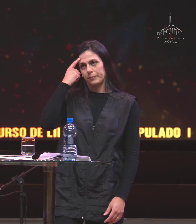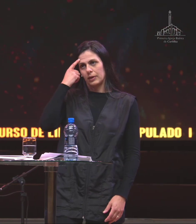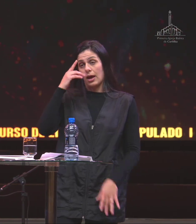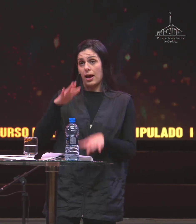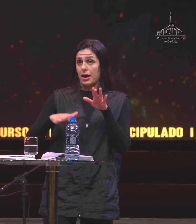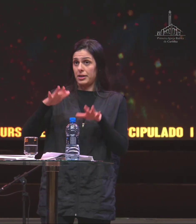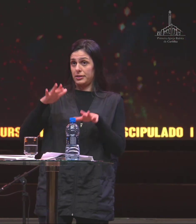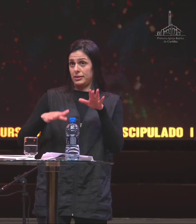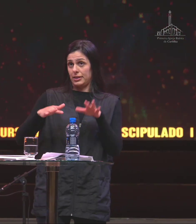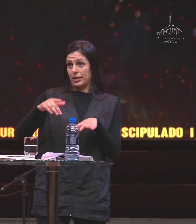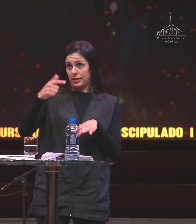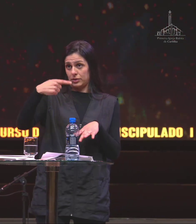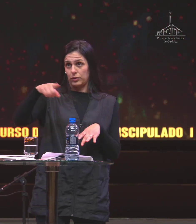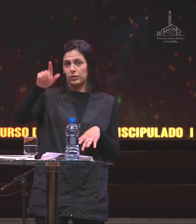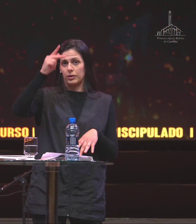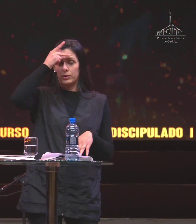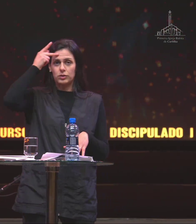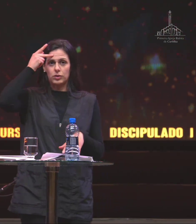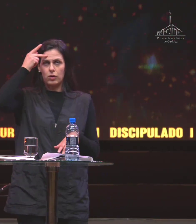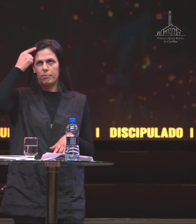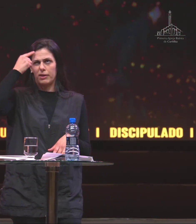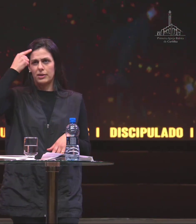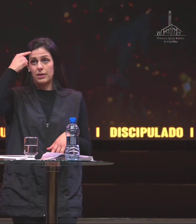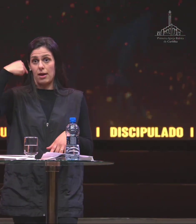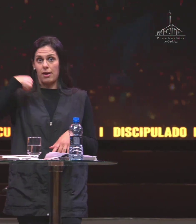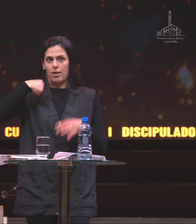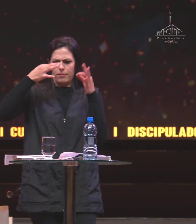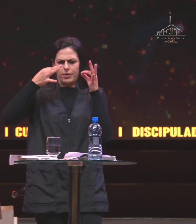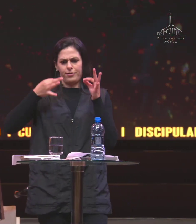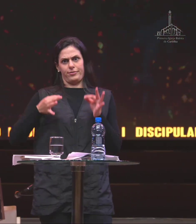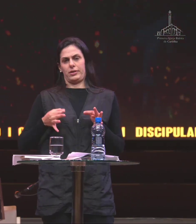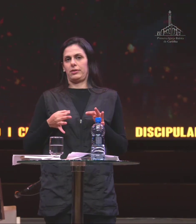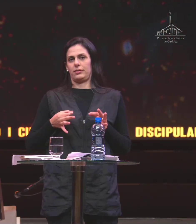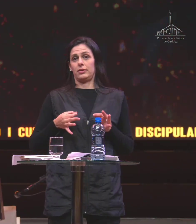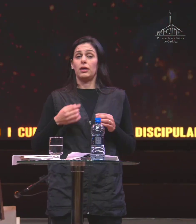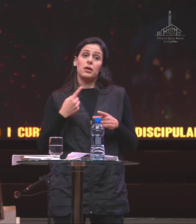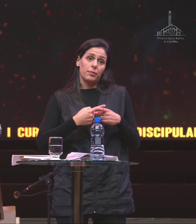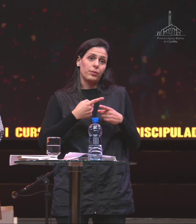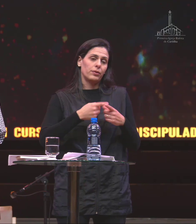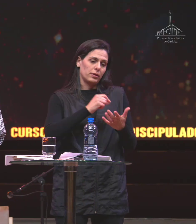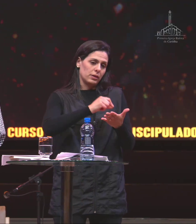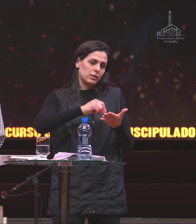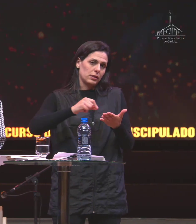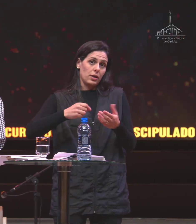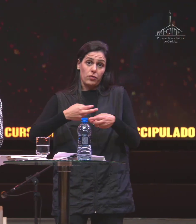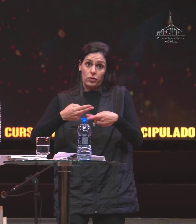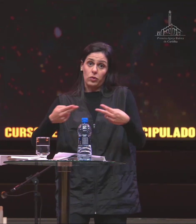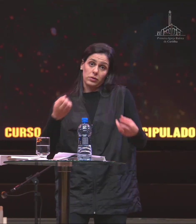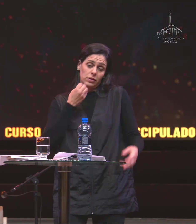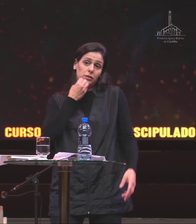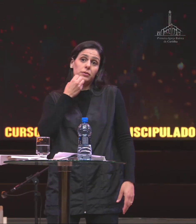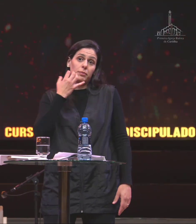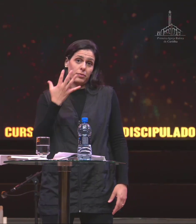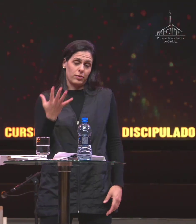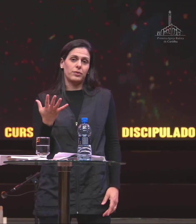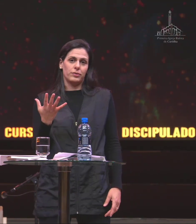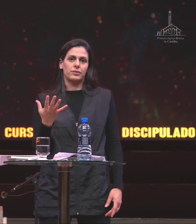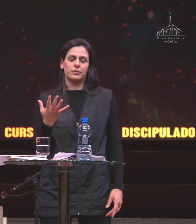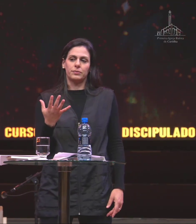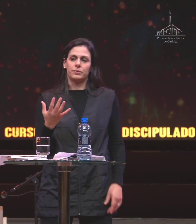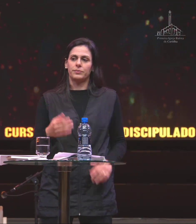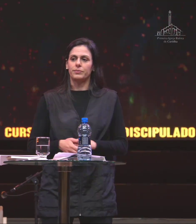fica assim, né, tipo, vocês, olha no versículo 2. Vocês mesmos são a nossa